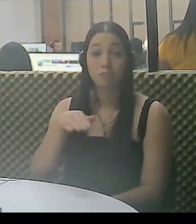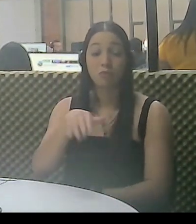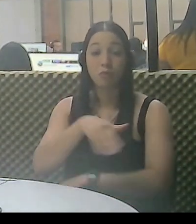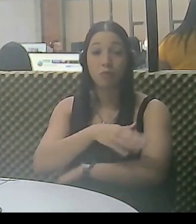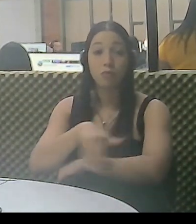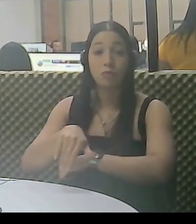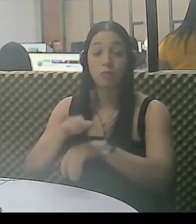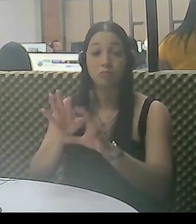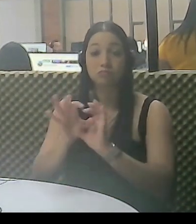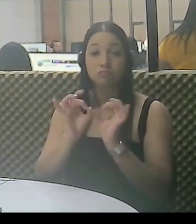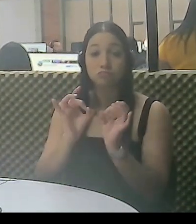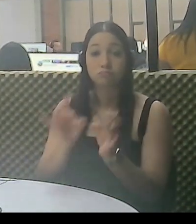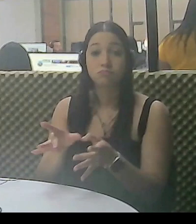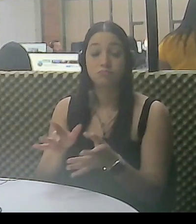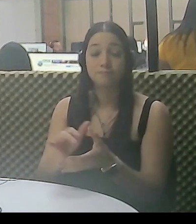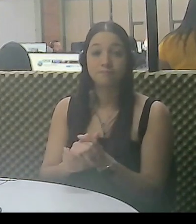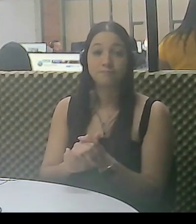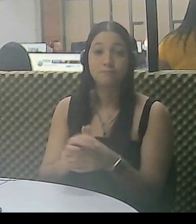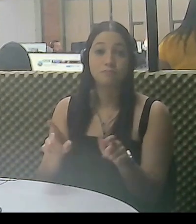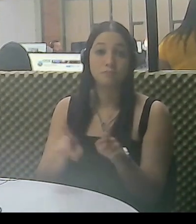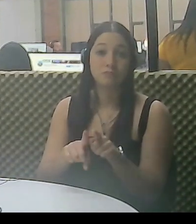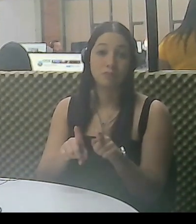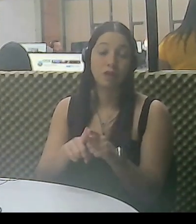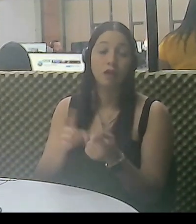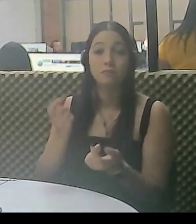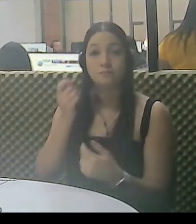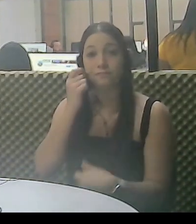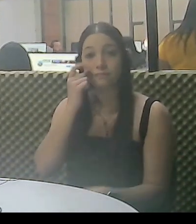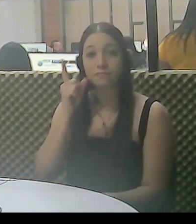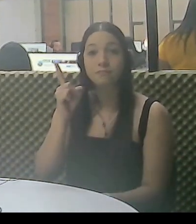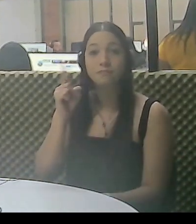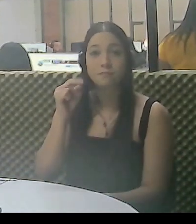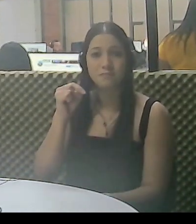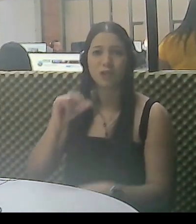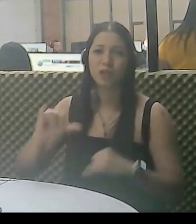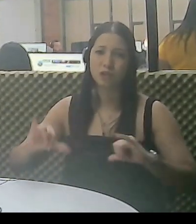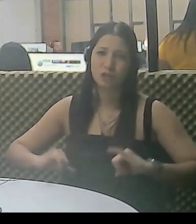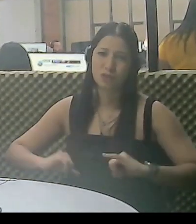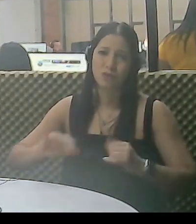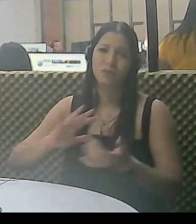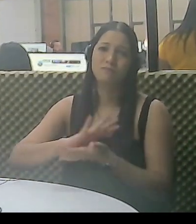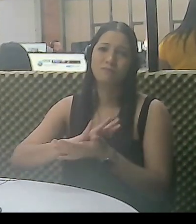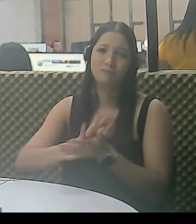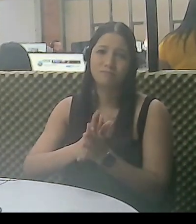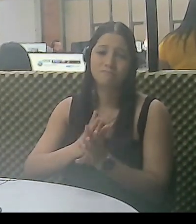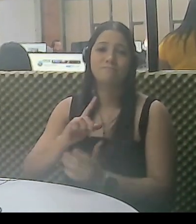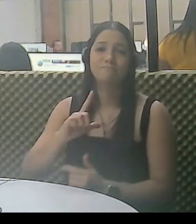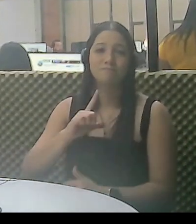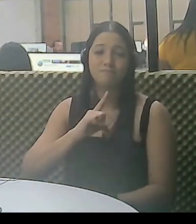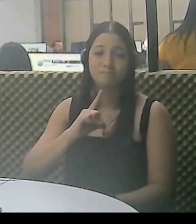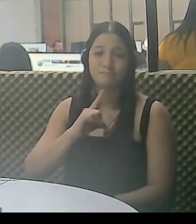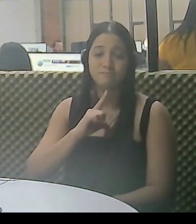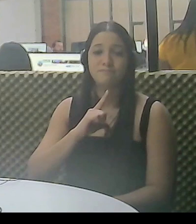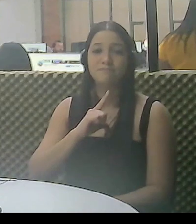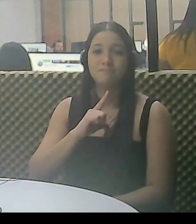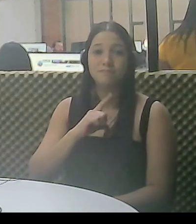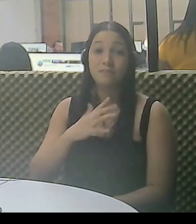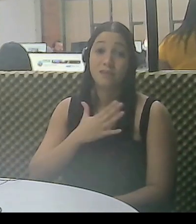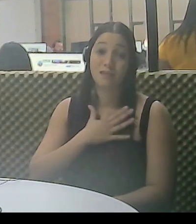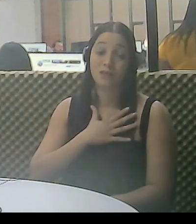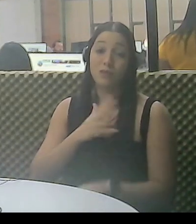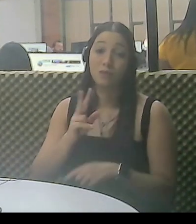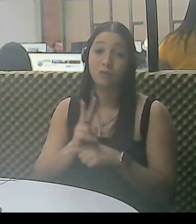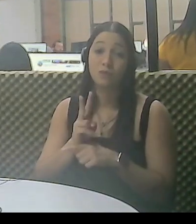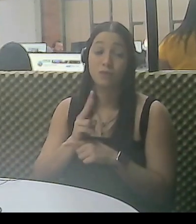rua. Gato, eles são animais que sofrem muito preconceito. E eu tenho uma